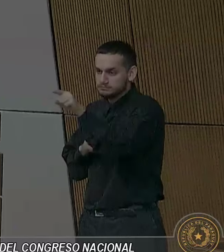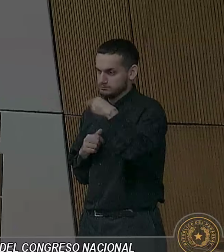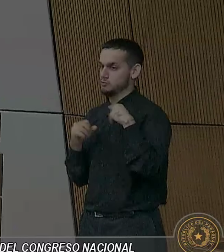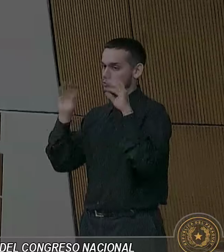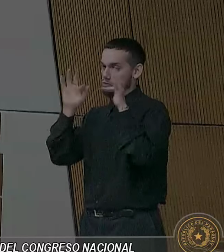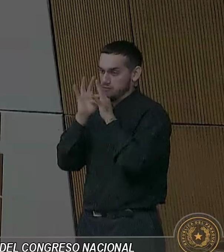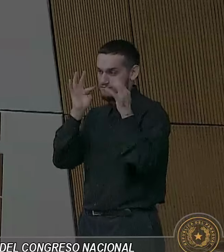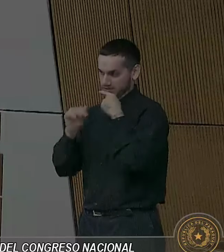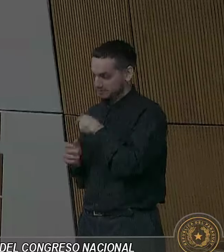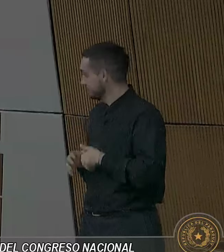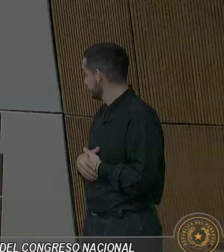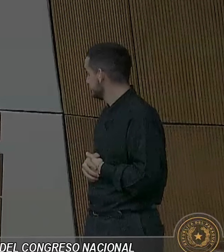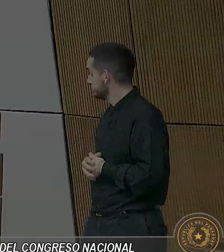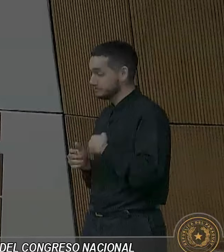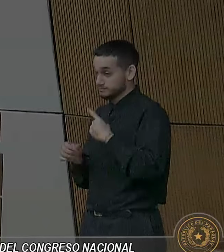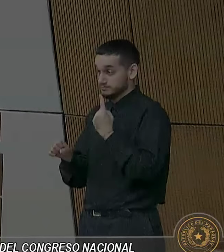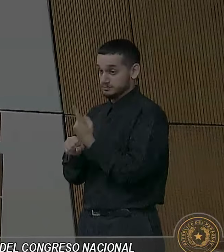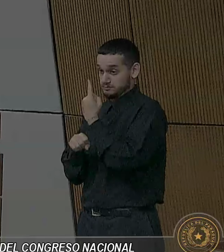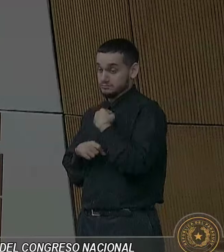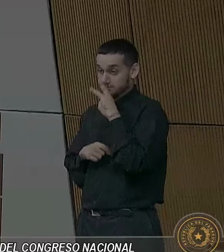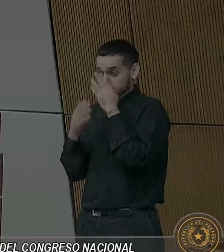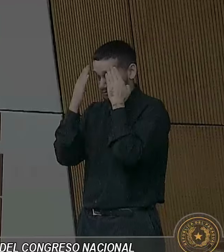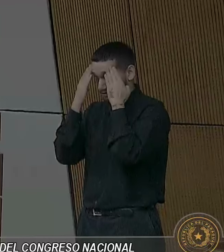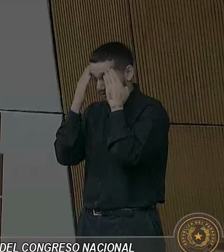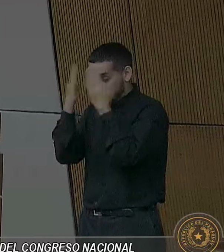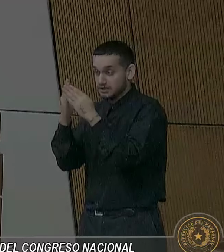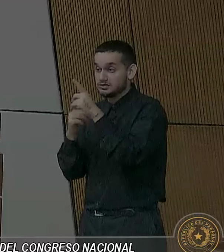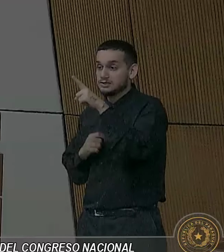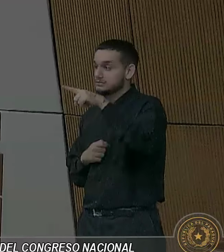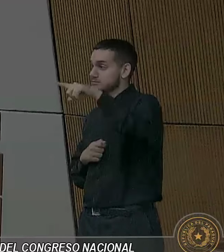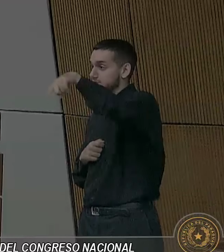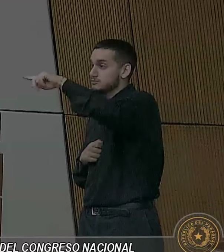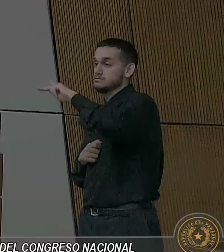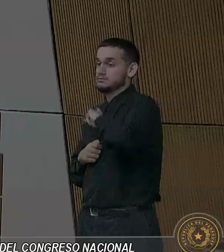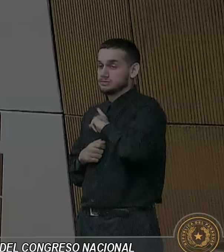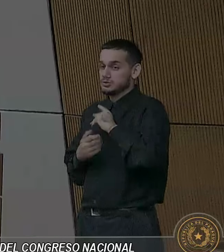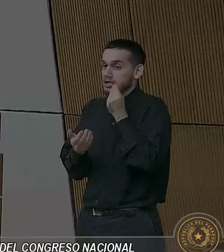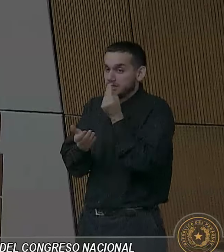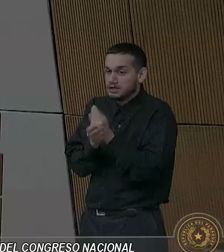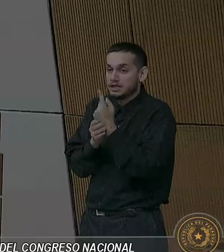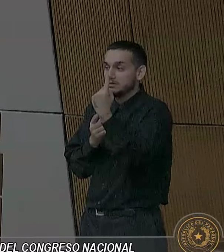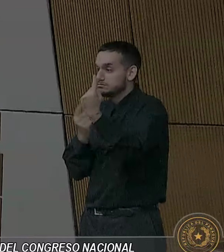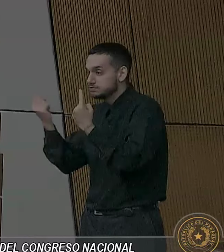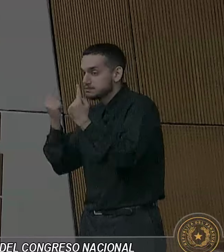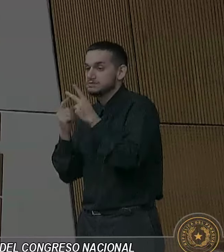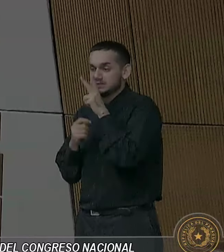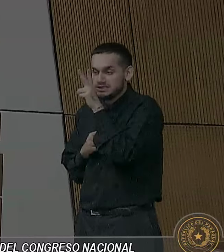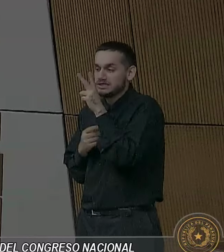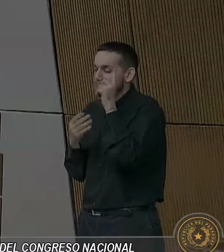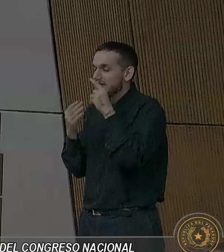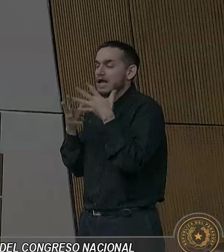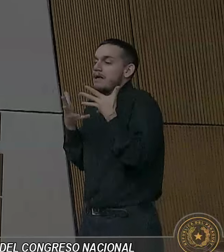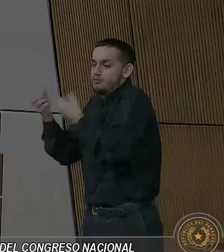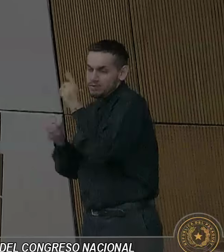acá. Y primeramente quería agradecerle a todas las personas que se están involucrando en esto, ¿verdad?